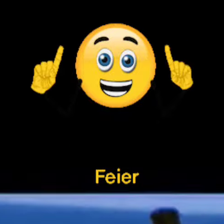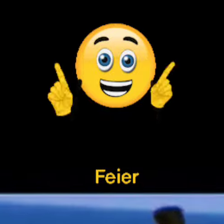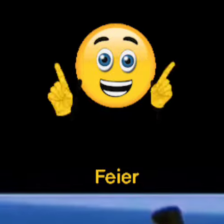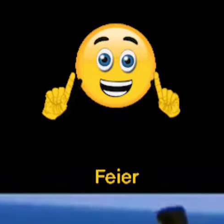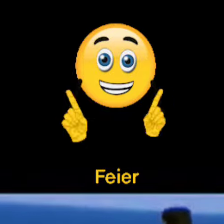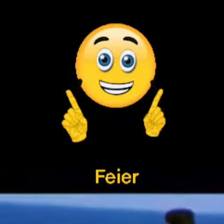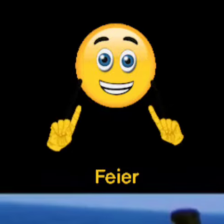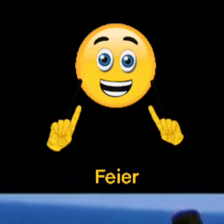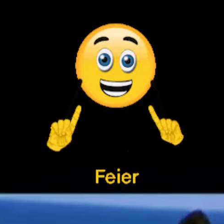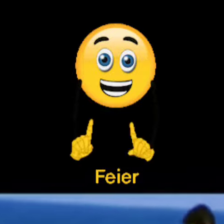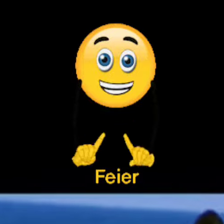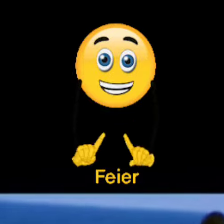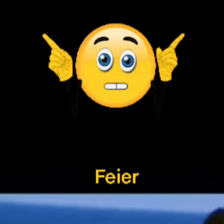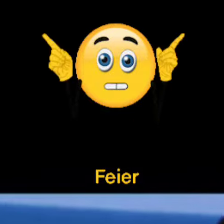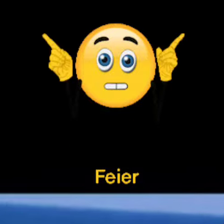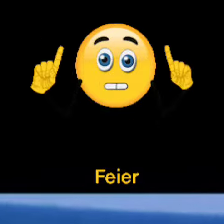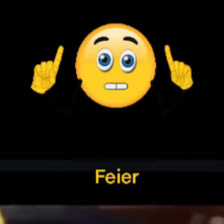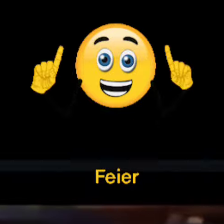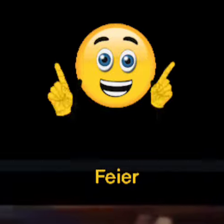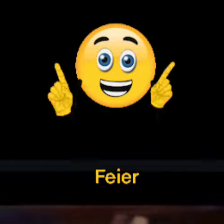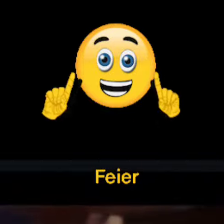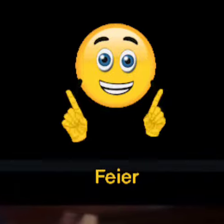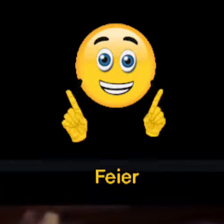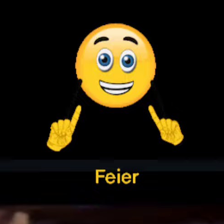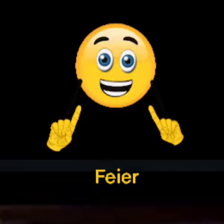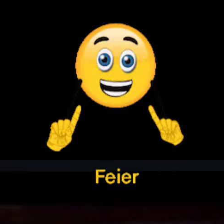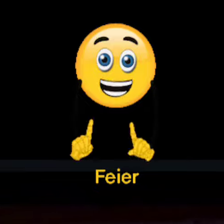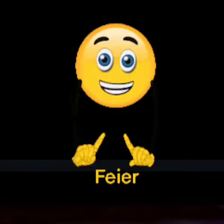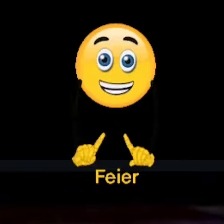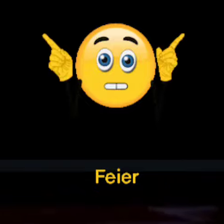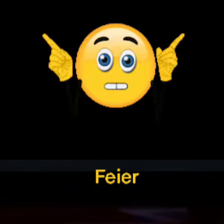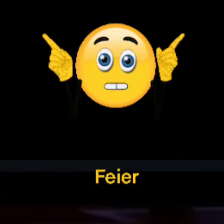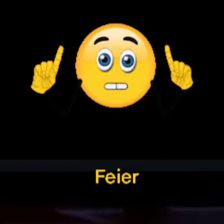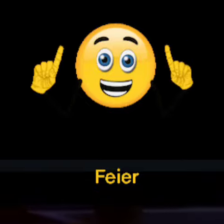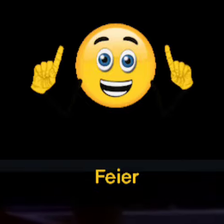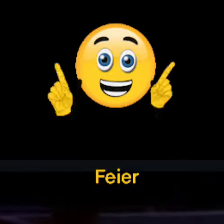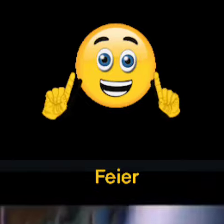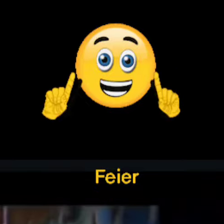ஊமையானால் கண்ணீர் மொழியாகும். பெண்மை